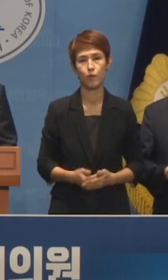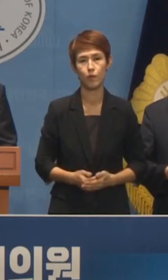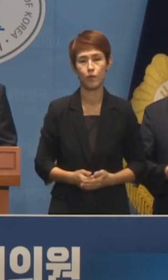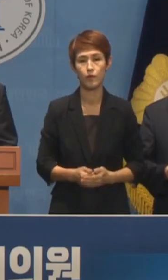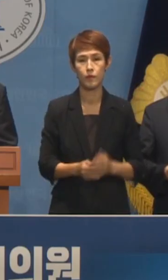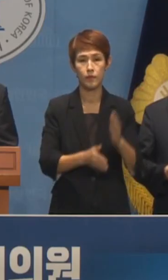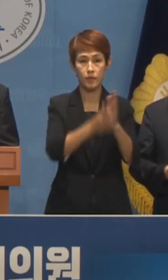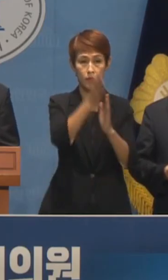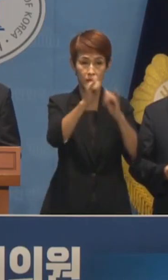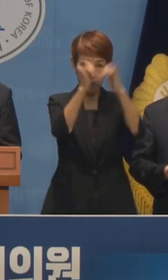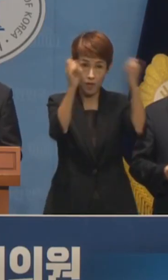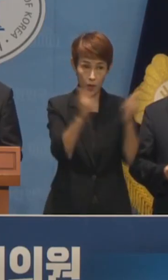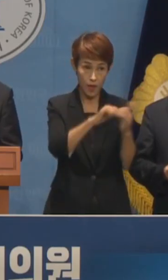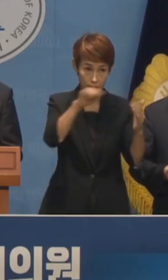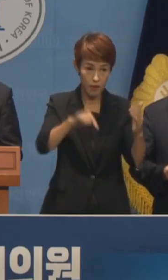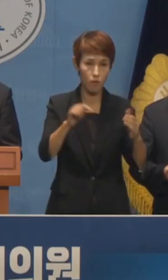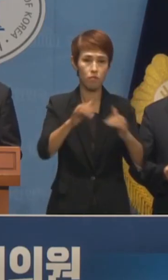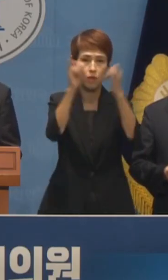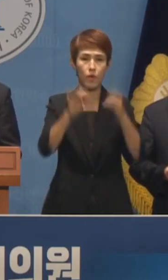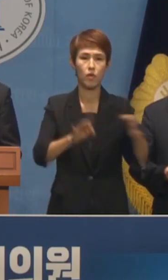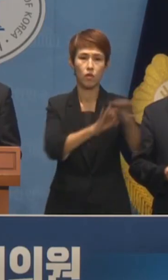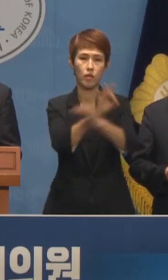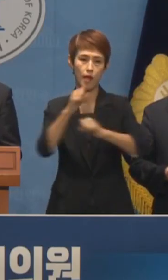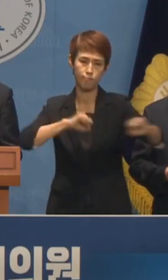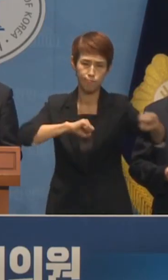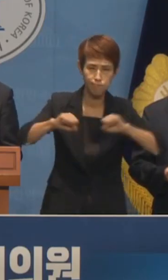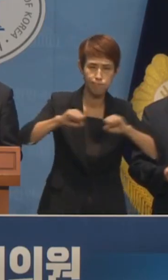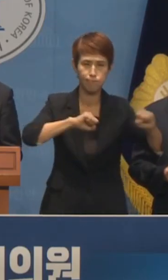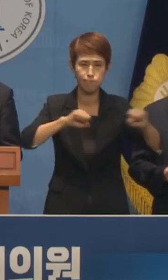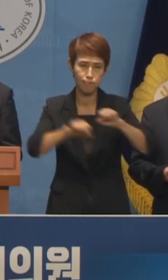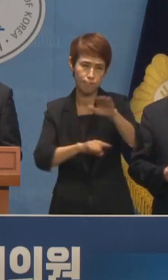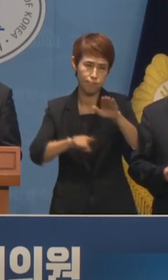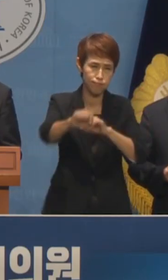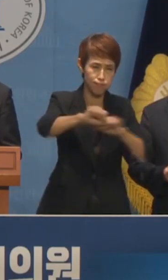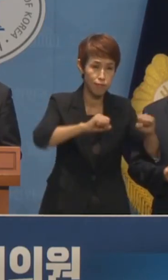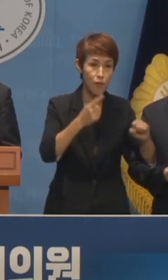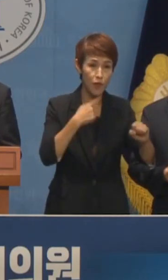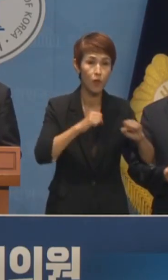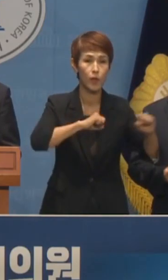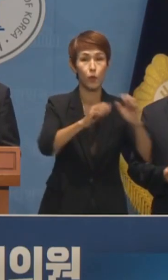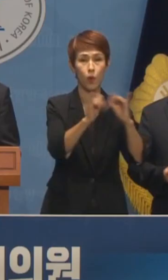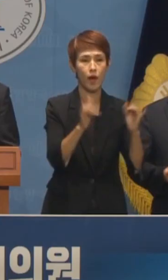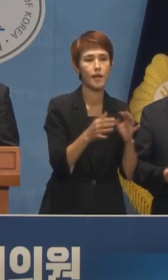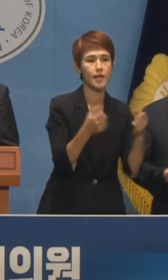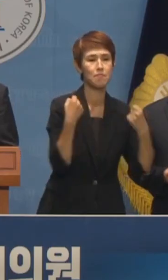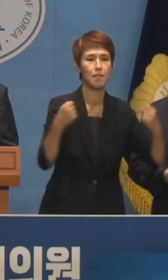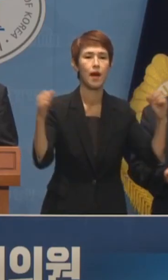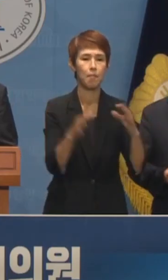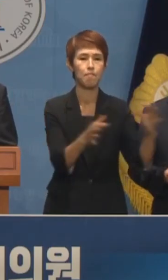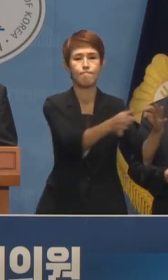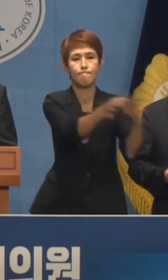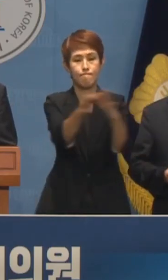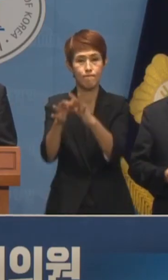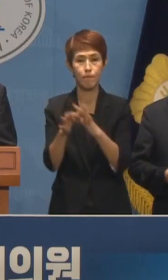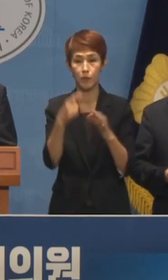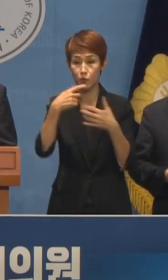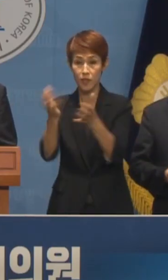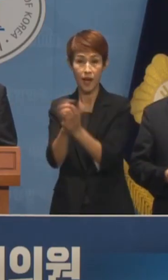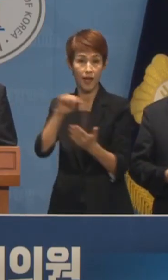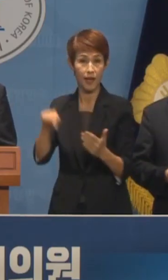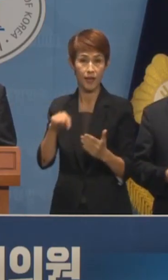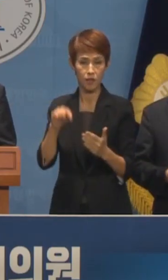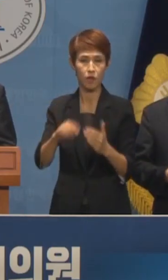시민사회에서 사회적 경제 활성화에 앞장서 오신 여러 활동가들과 연대하며 민주당 내 사회적